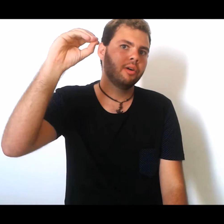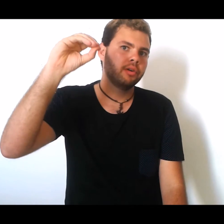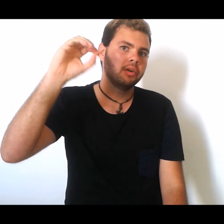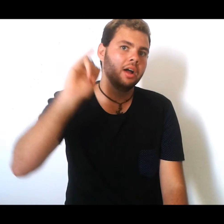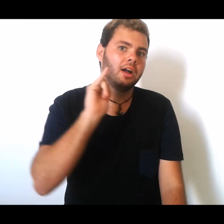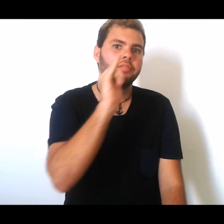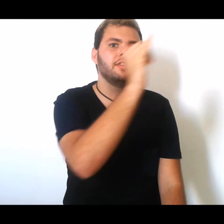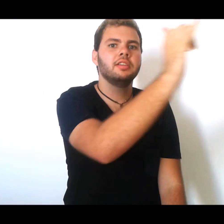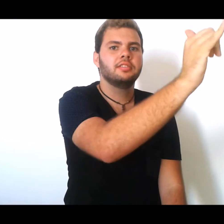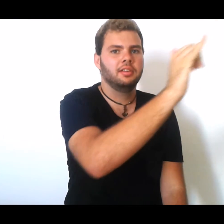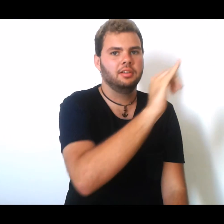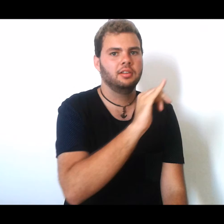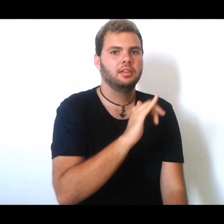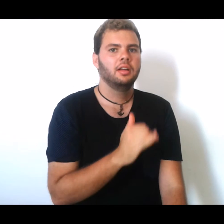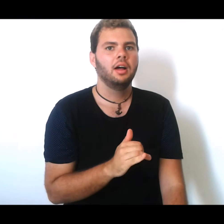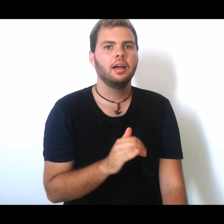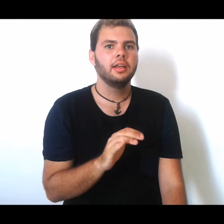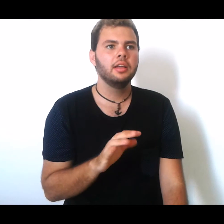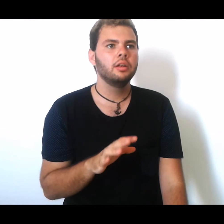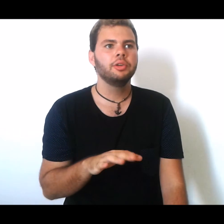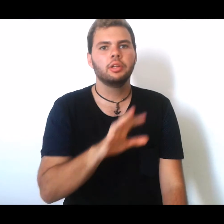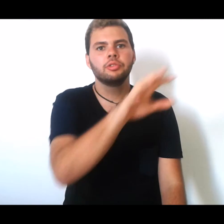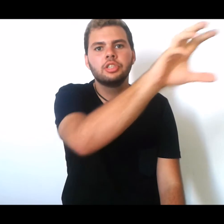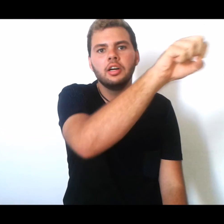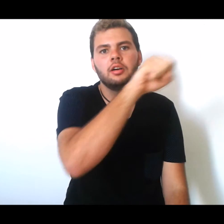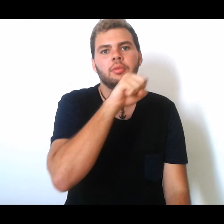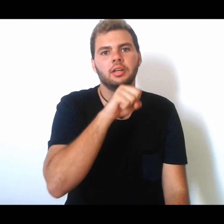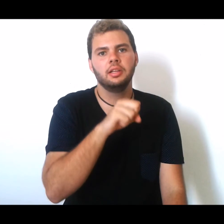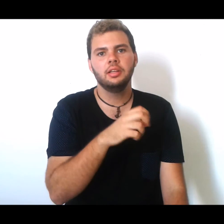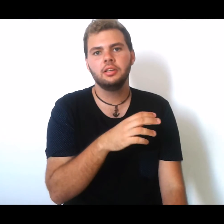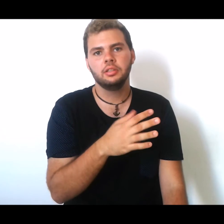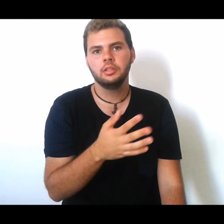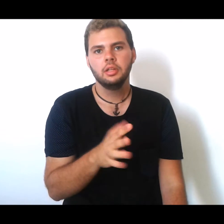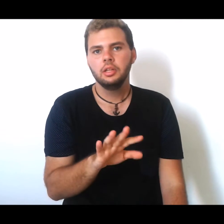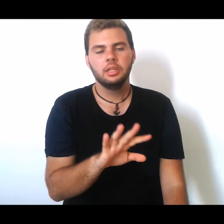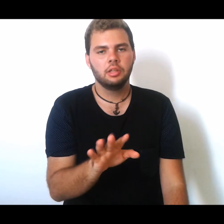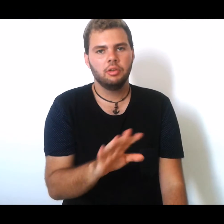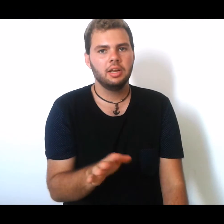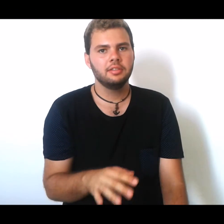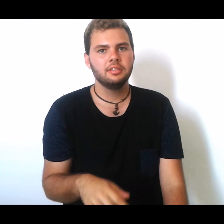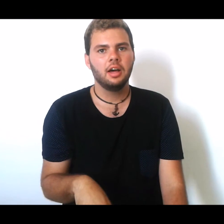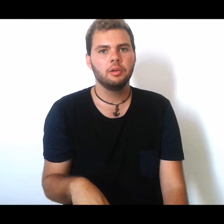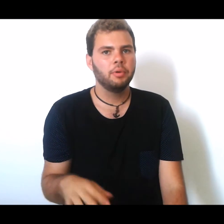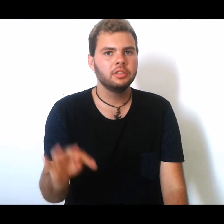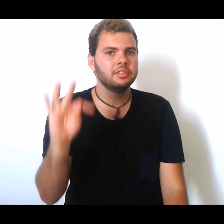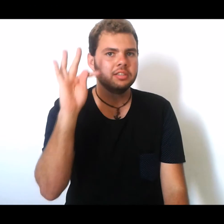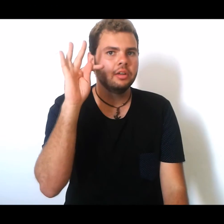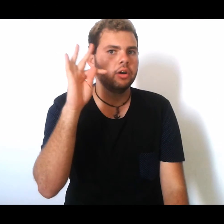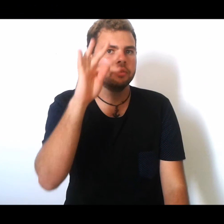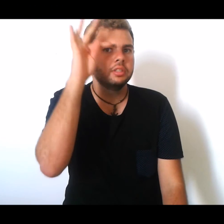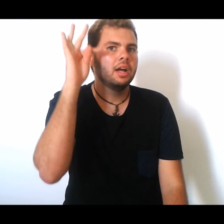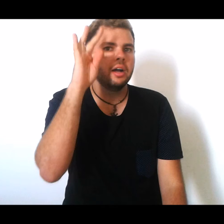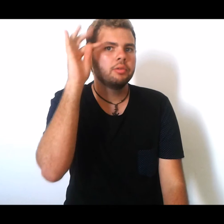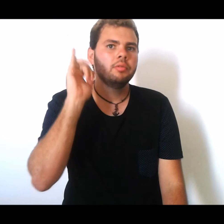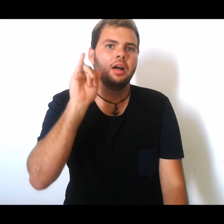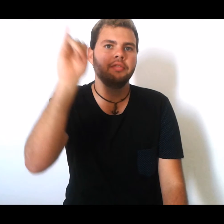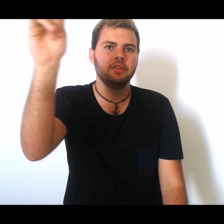T-H-I-A-G-O, avisa a ele, ou então chama ele. Então não é necessário. Pode dizer assim, ó, Tiago,